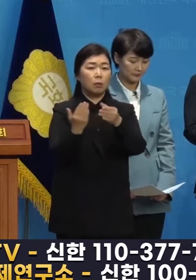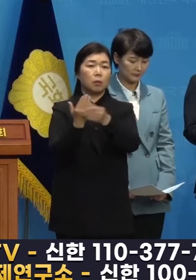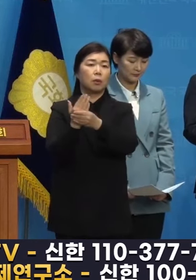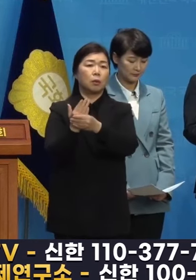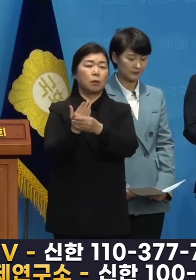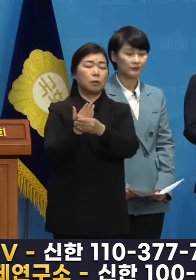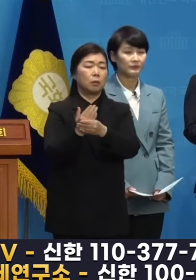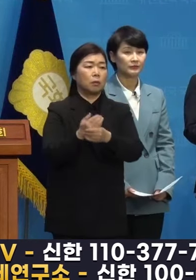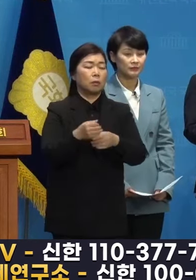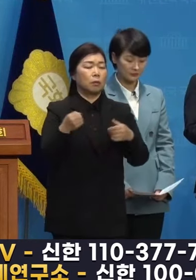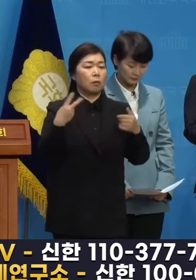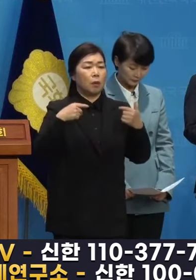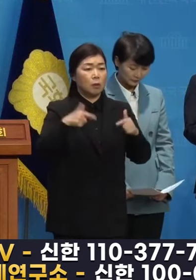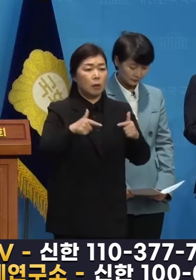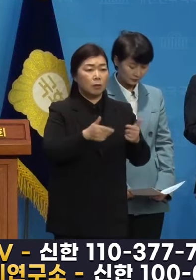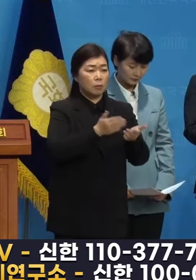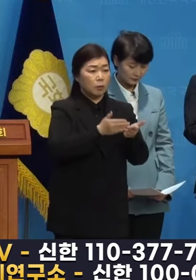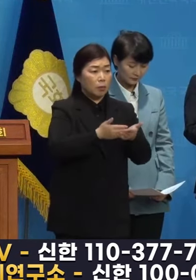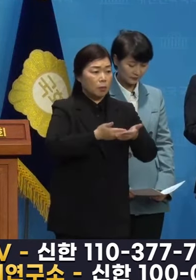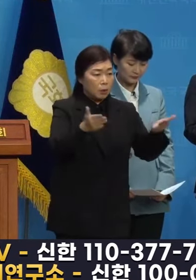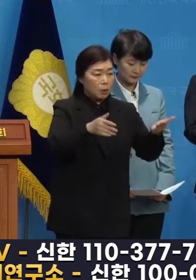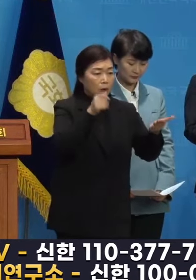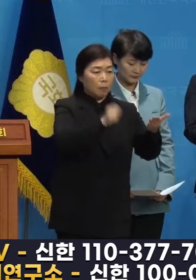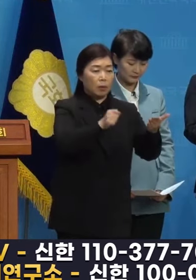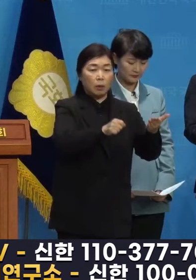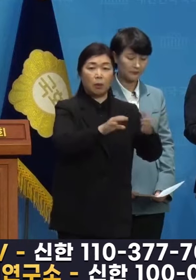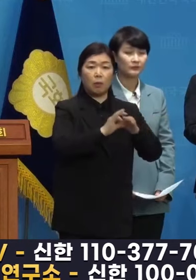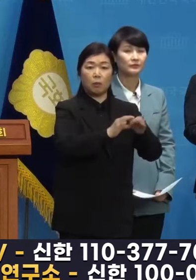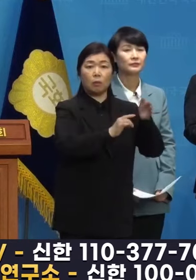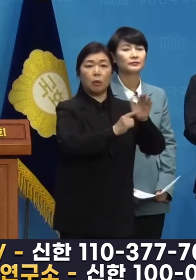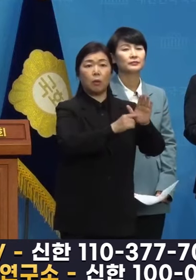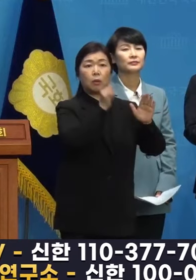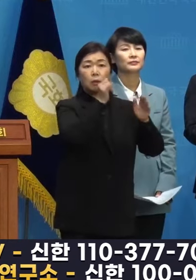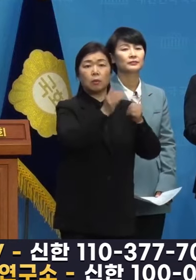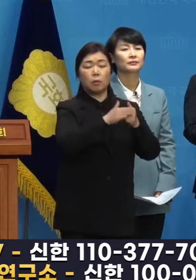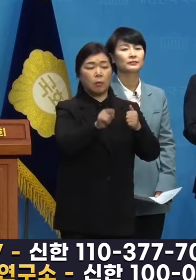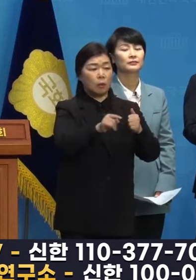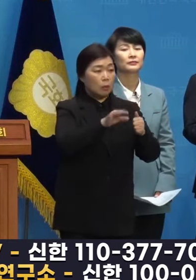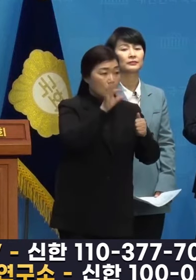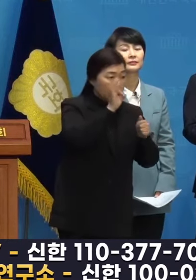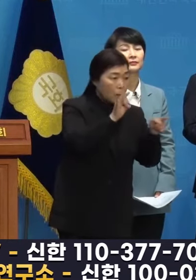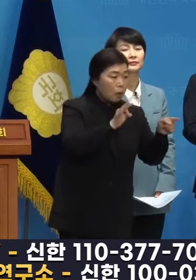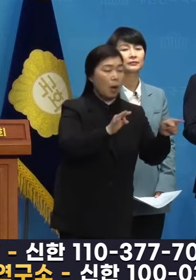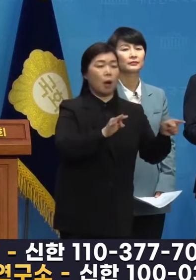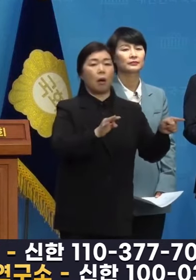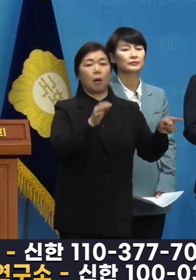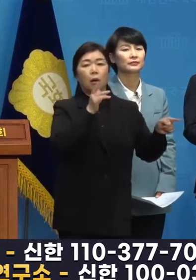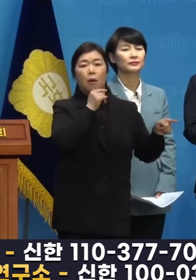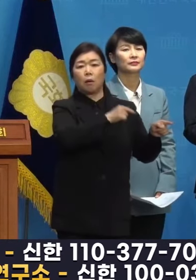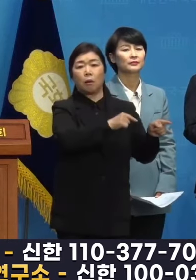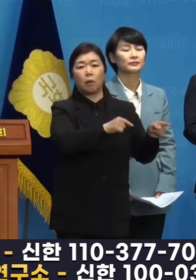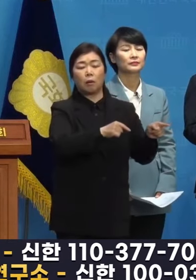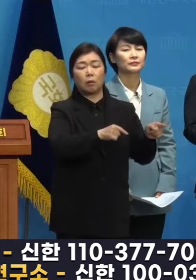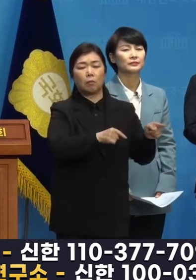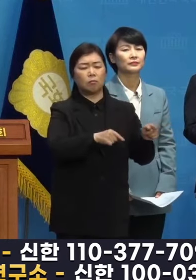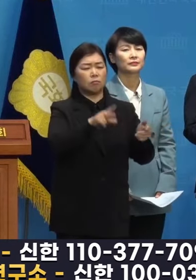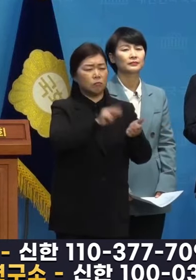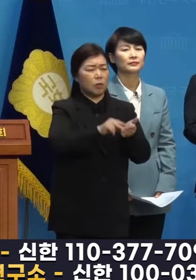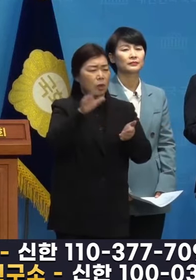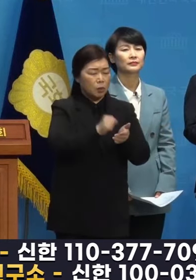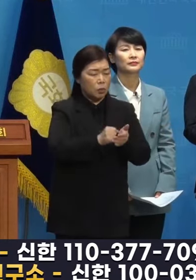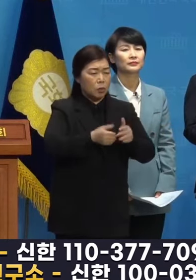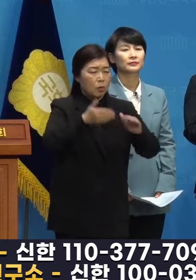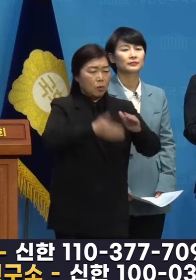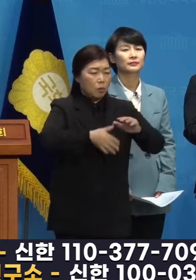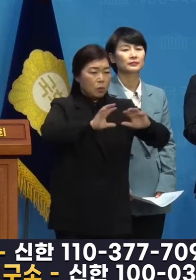유력한 보도나 유력한 판결 등이 이어지면서 저들이 그 부분에 대해서 그동안 그것들을 문제삼고